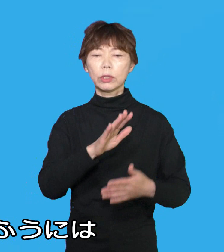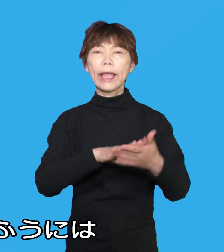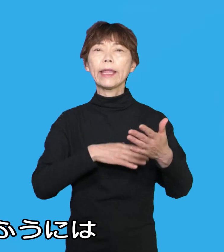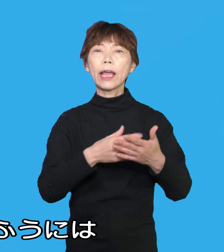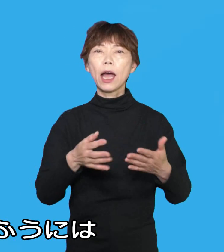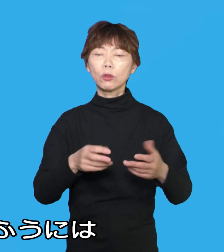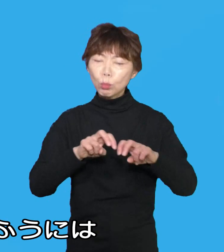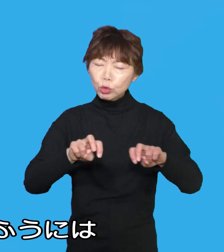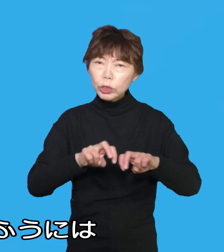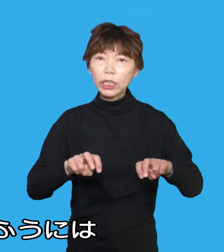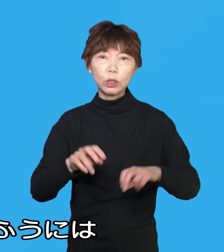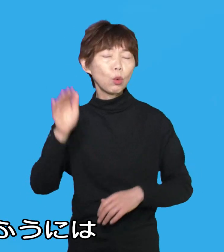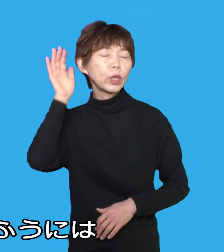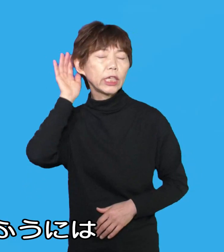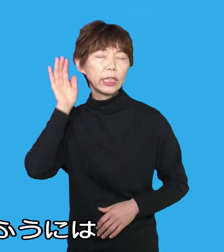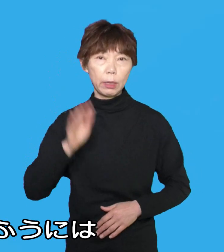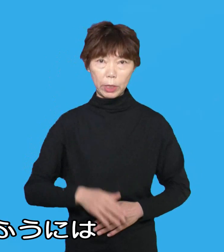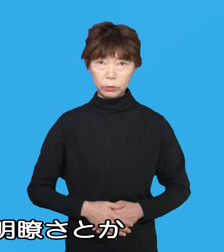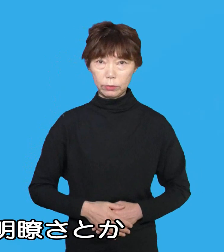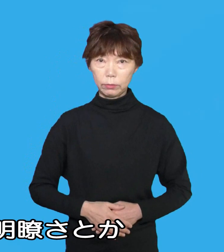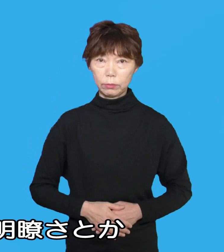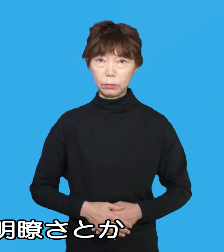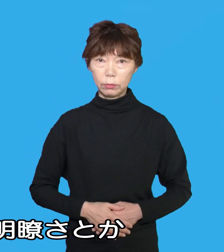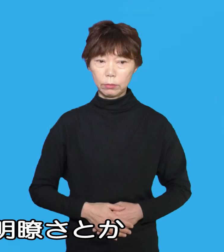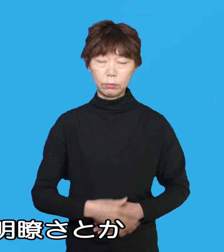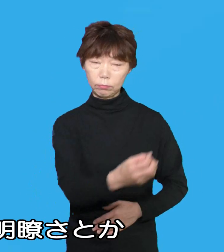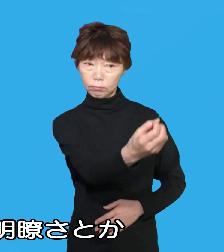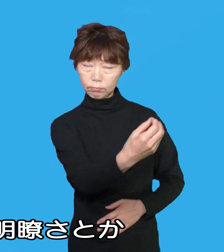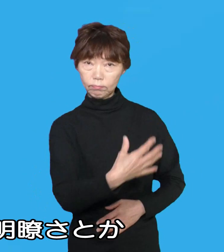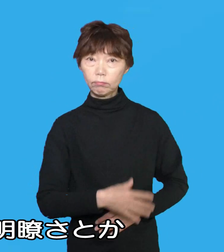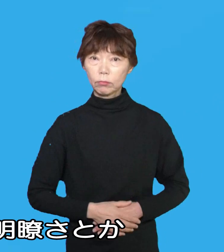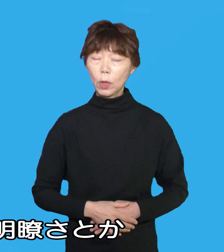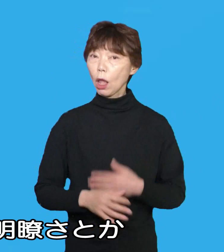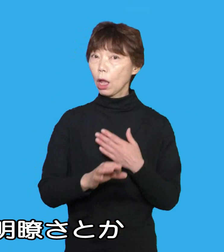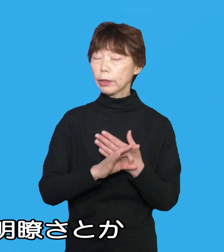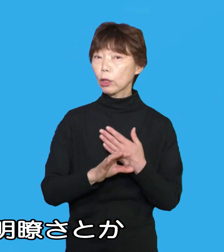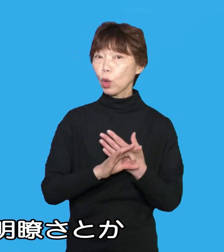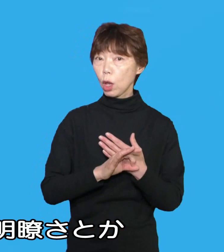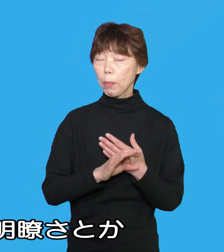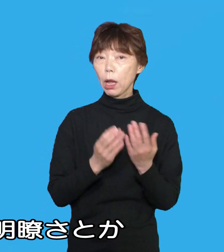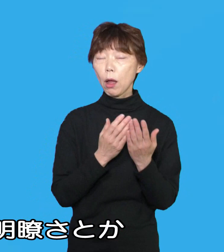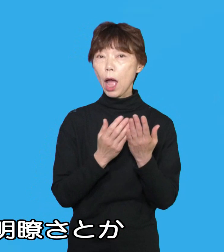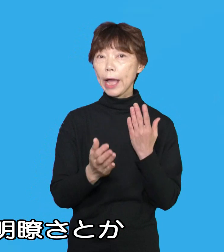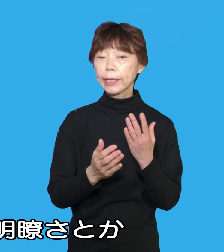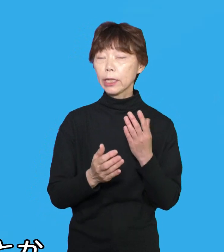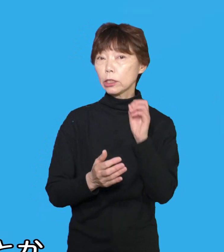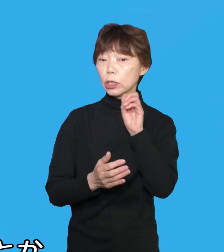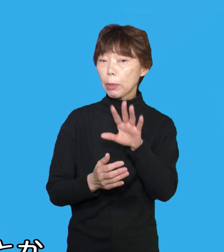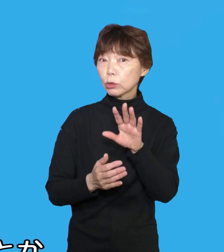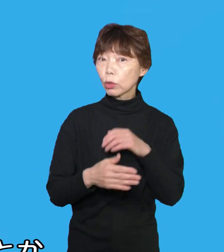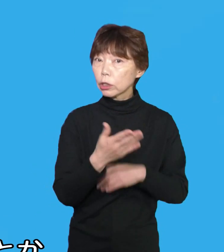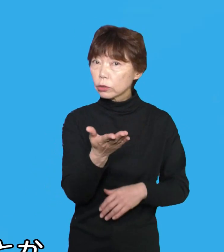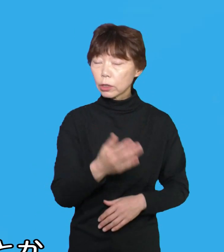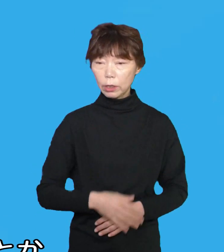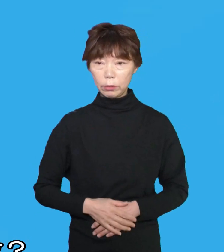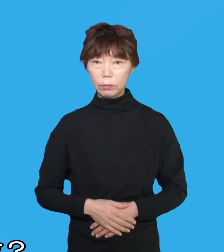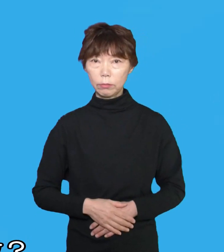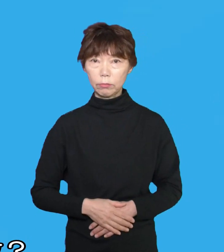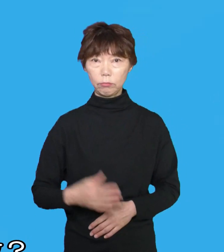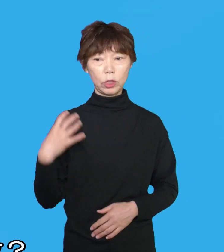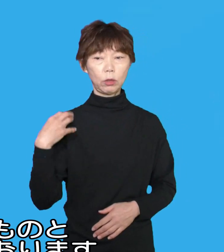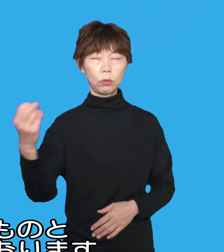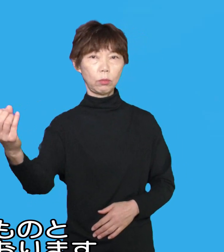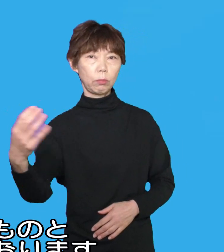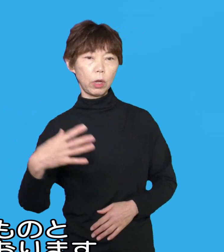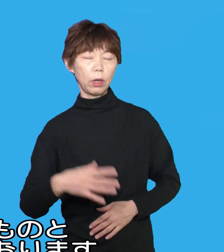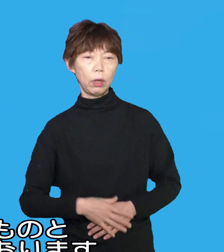聞いております。 例えば発音の明瞭さとかいうことですか？ 周波数とか、 周波